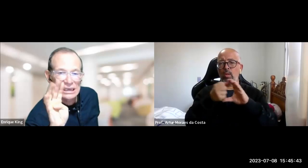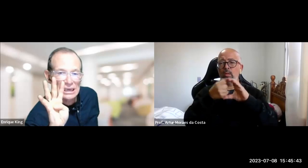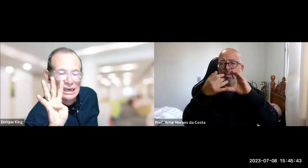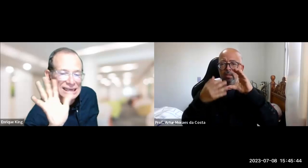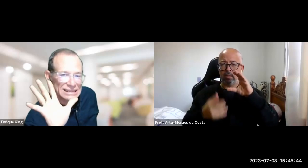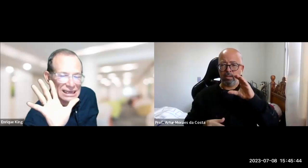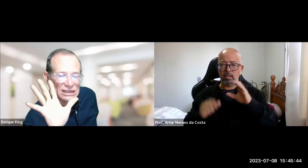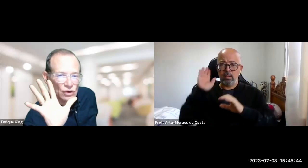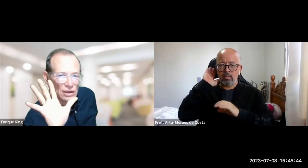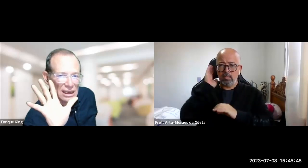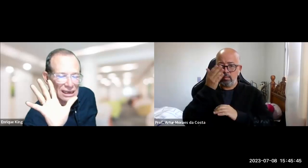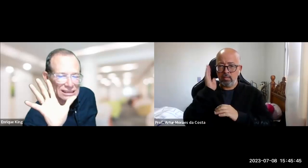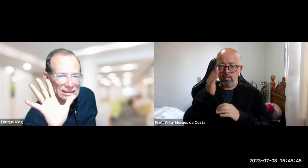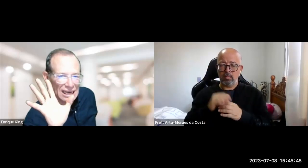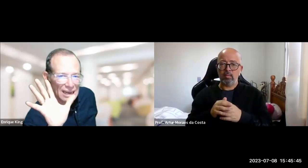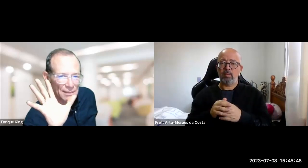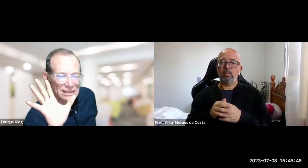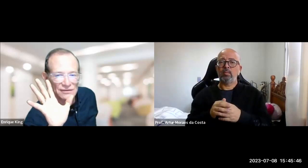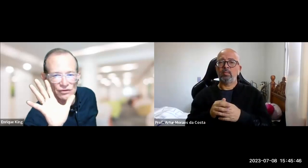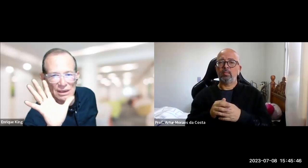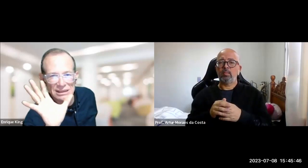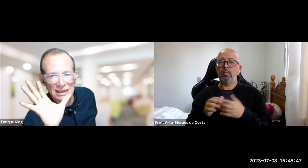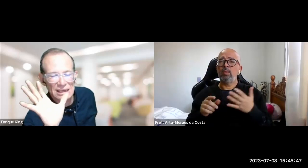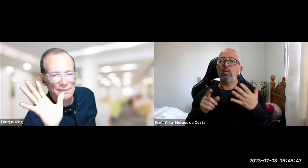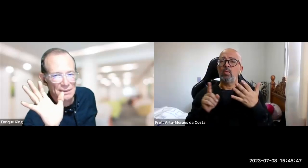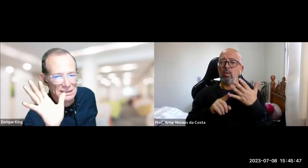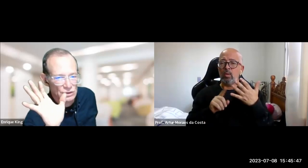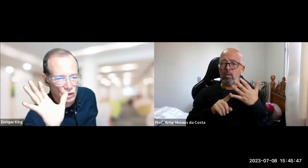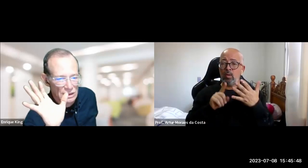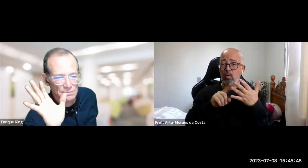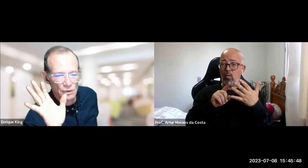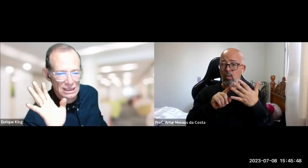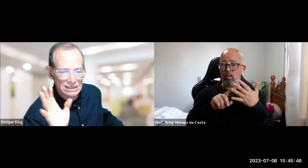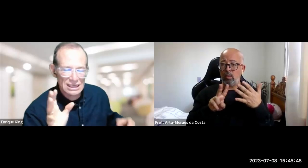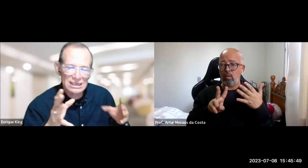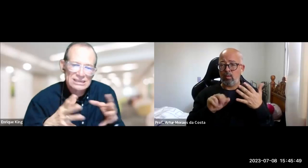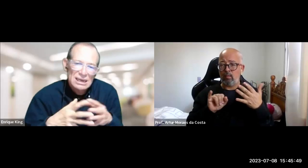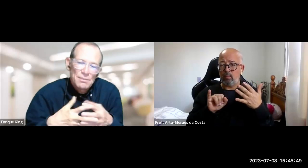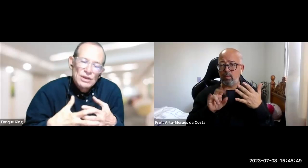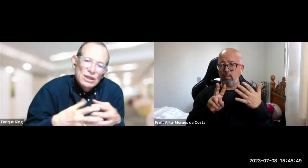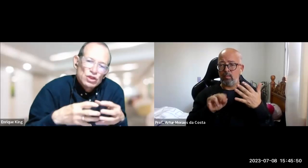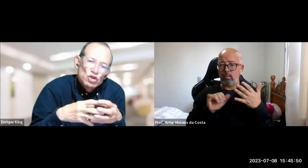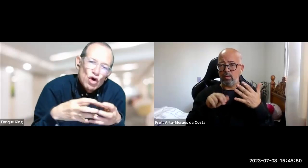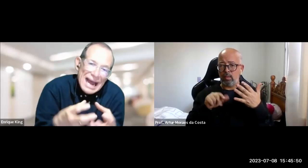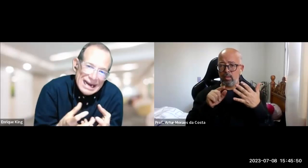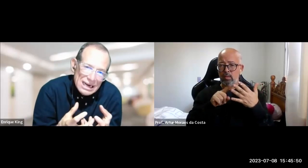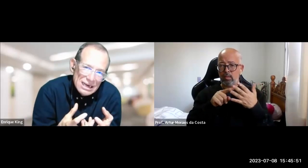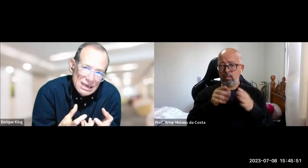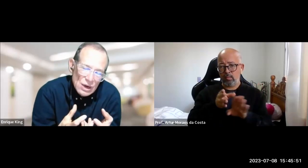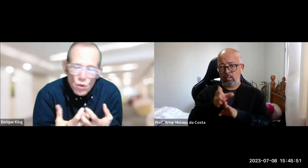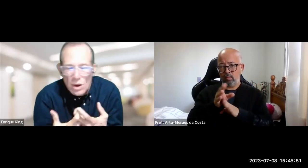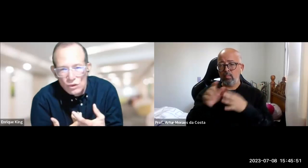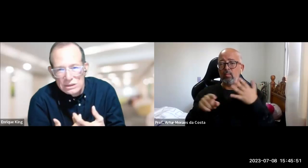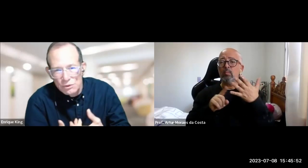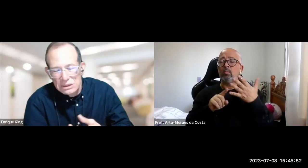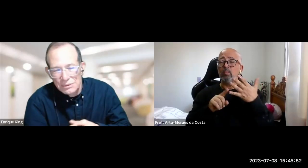y Este quinto que les decía que me parece fundamental que para mí ha sido importante y es el poder tocar